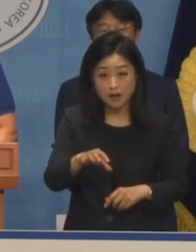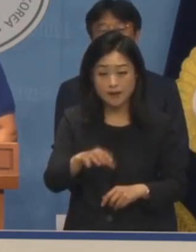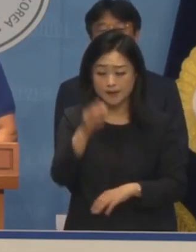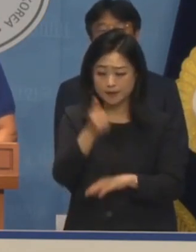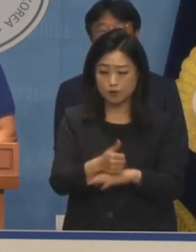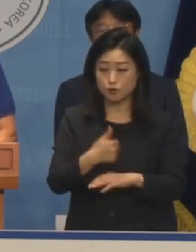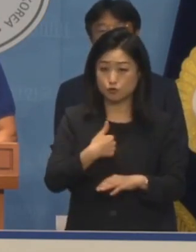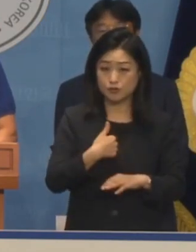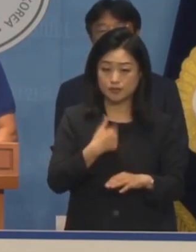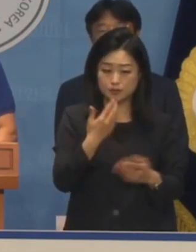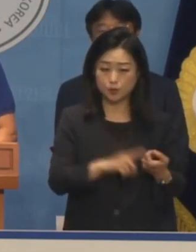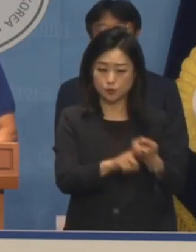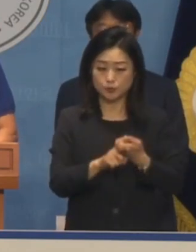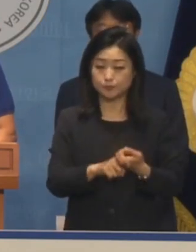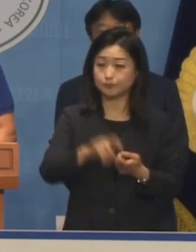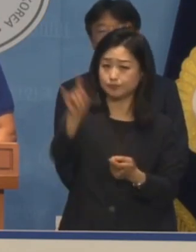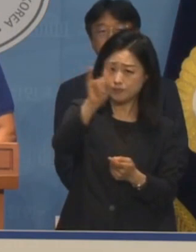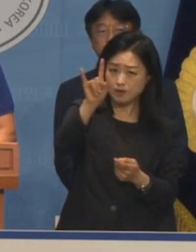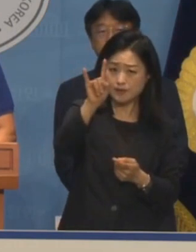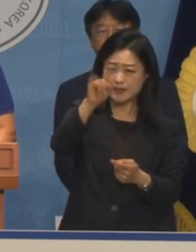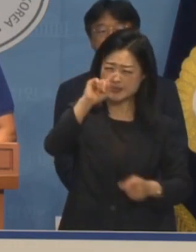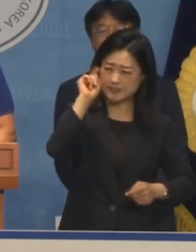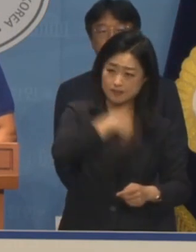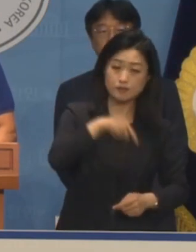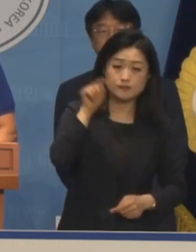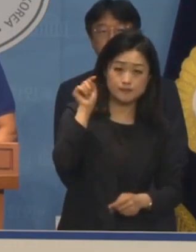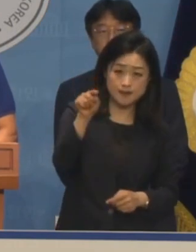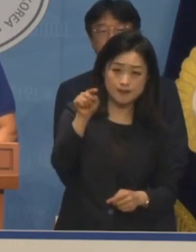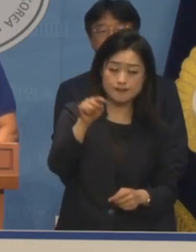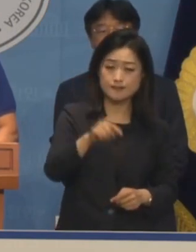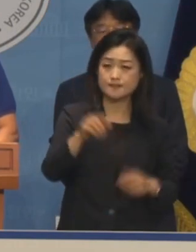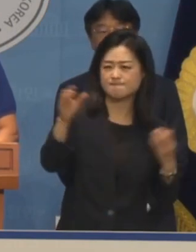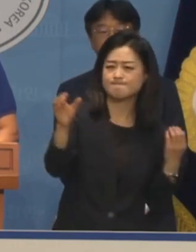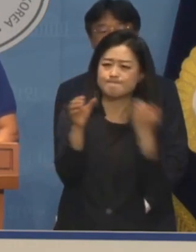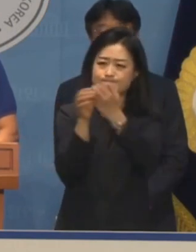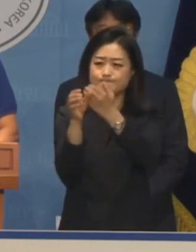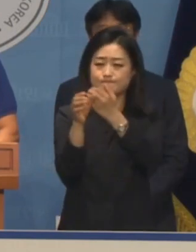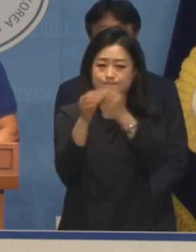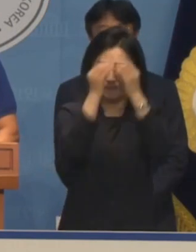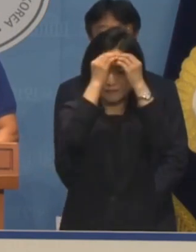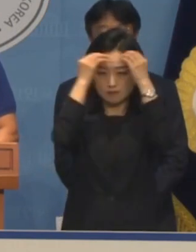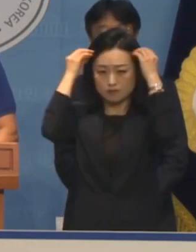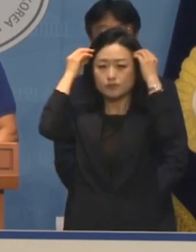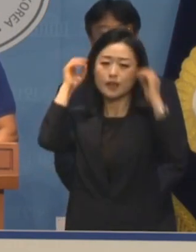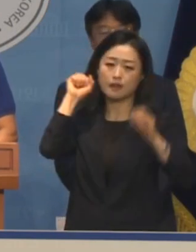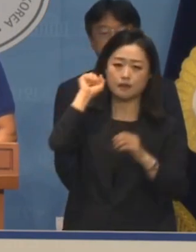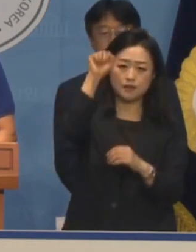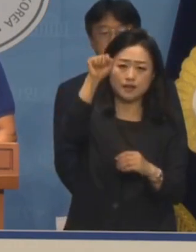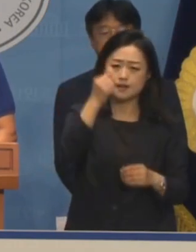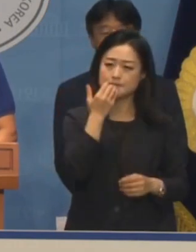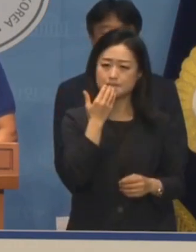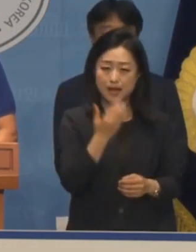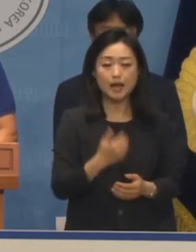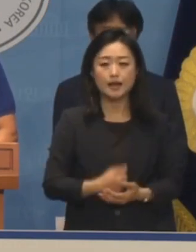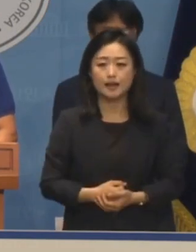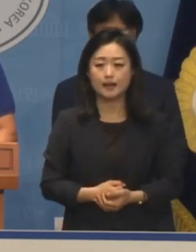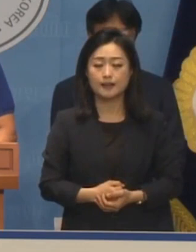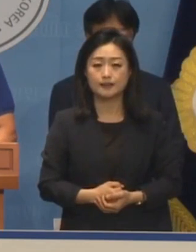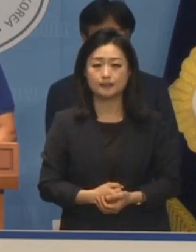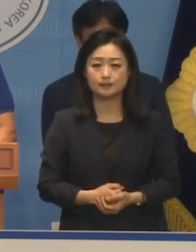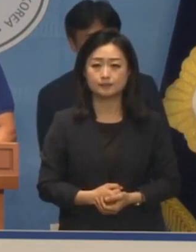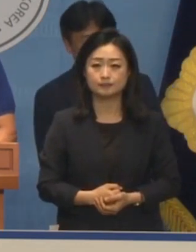검성 노조는 현대 자철 악실 자본을 항해서 더욱 더 강력한 저항 투쟁을 펼쳐